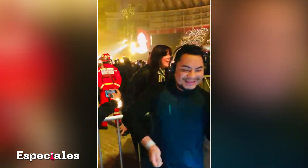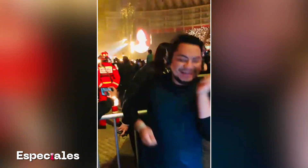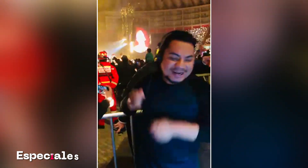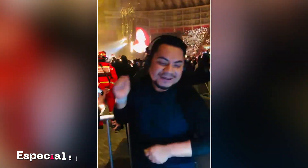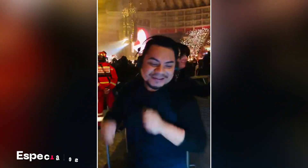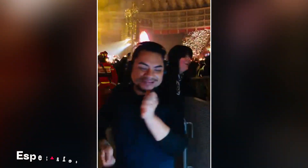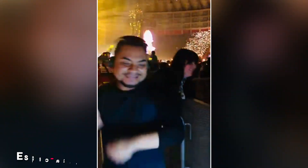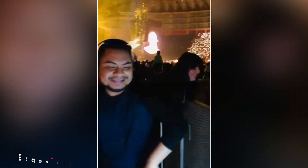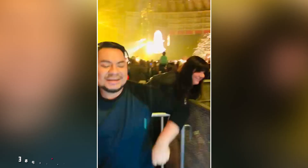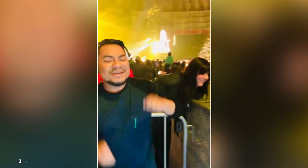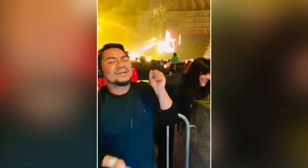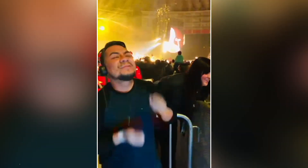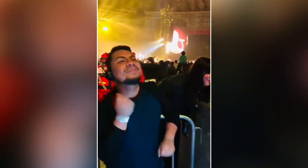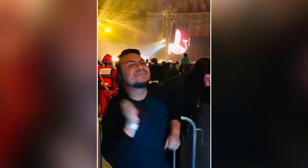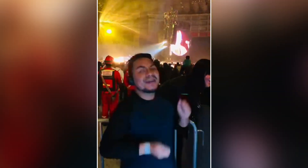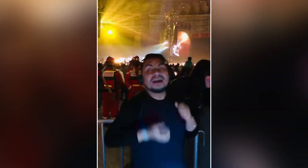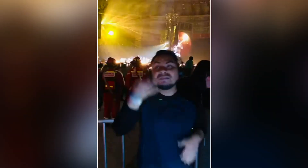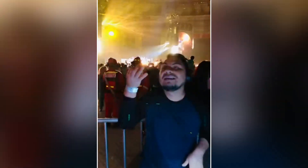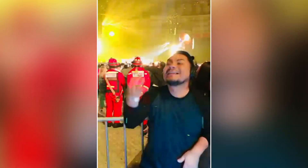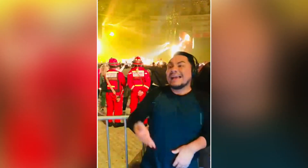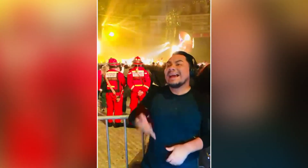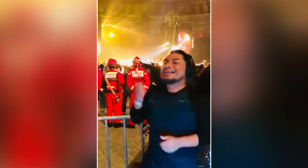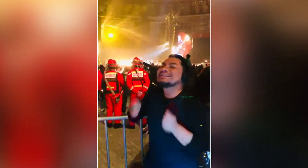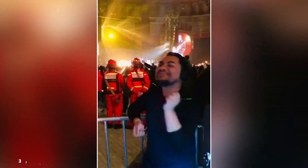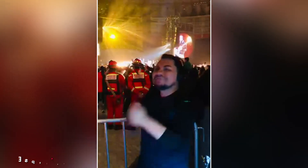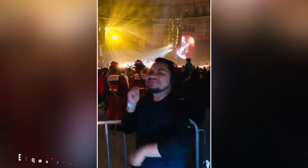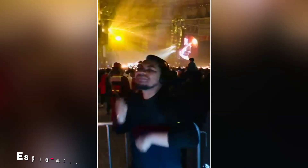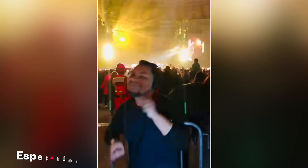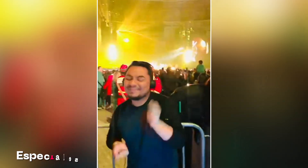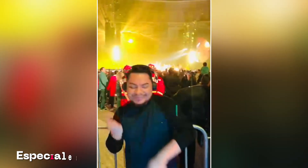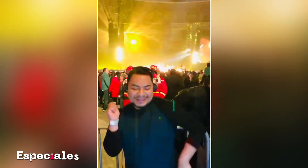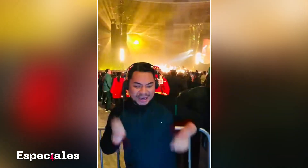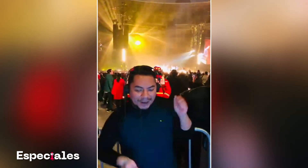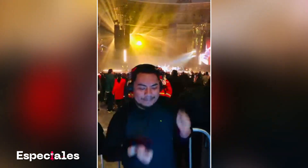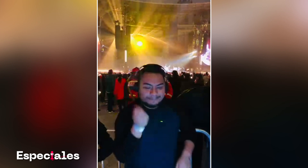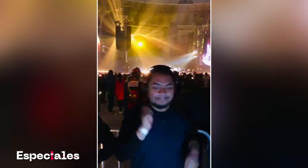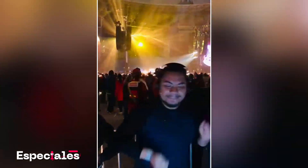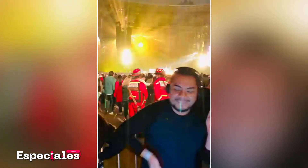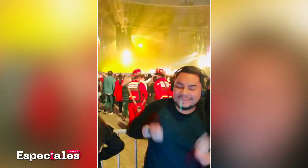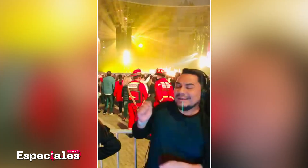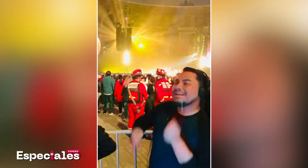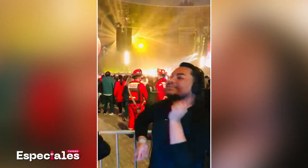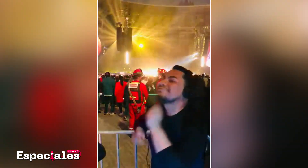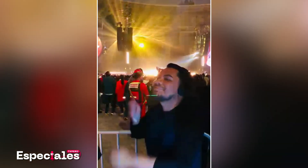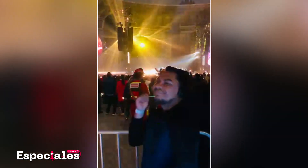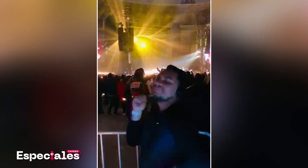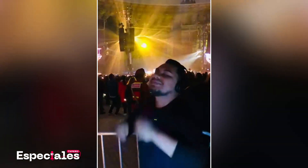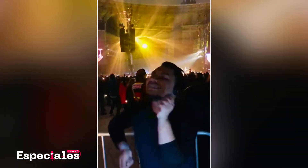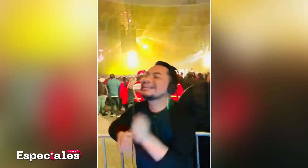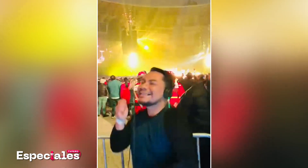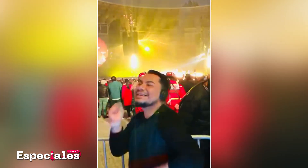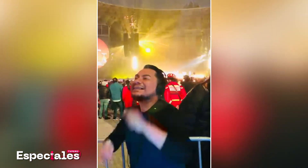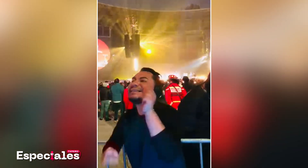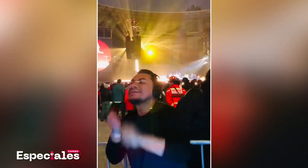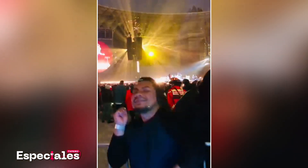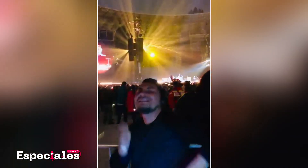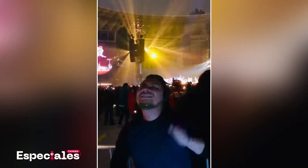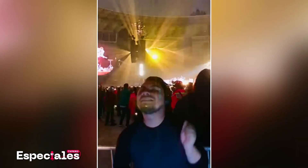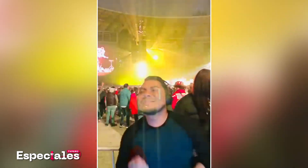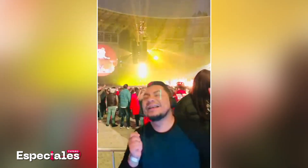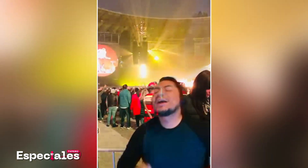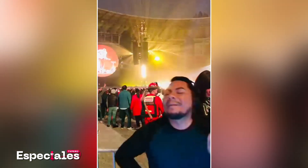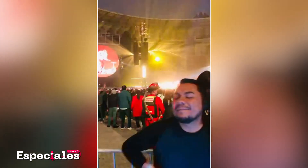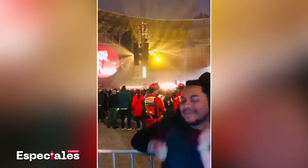Estuve preparándome, escuchando el inglés, cambiarlo en español en mi mente y botarlo en lengua de señas.